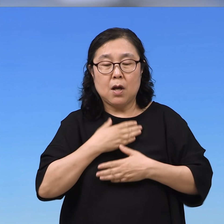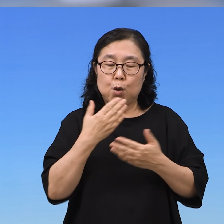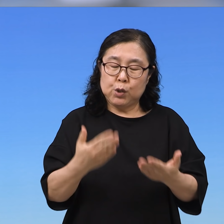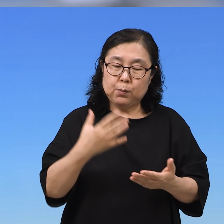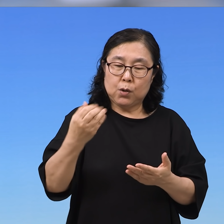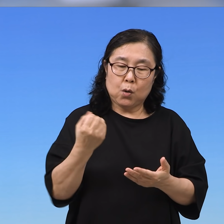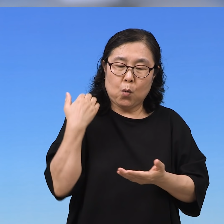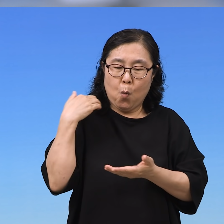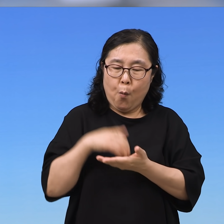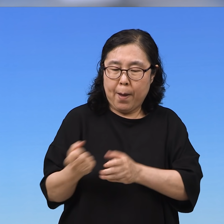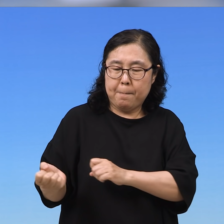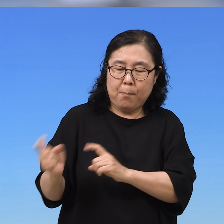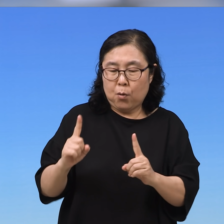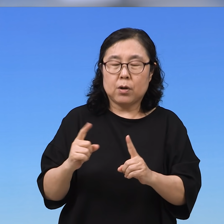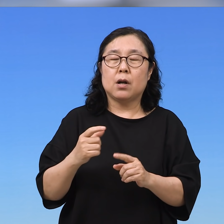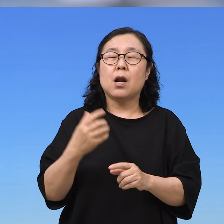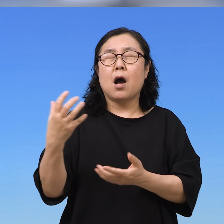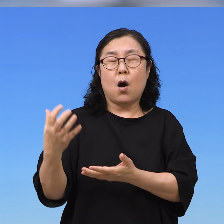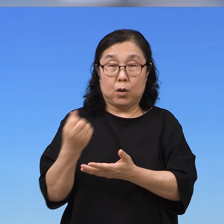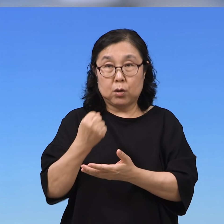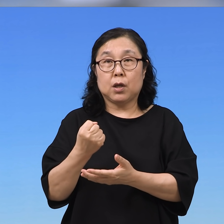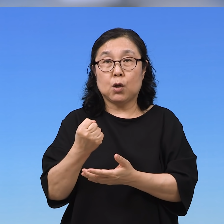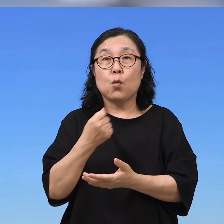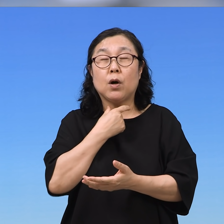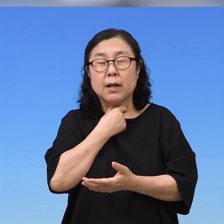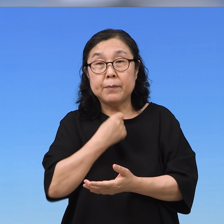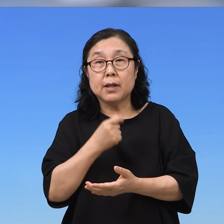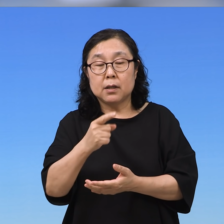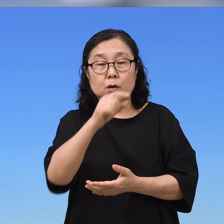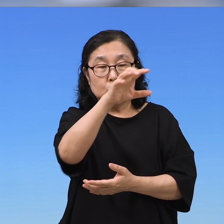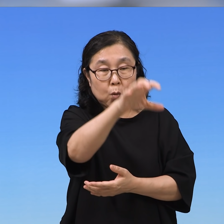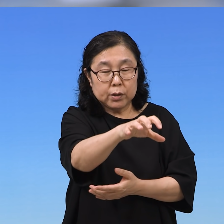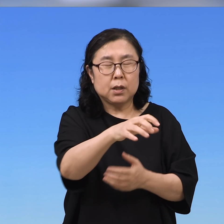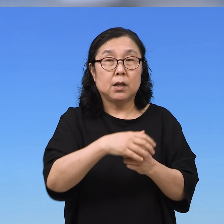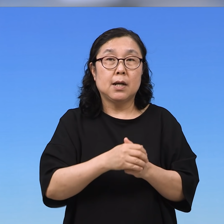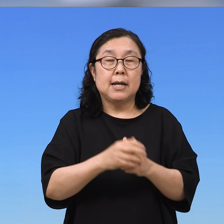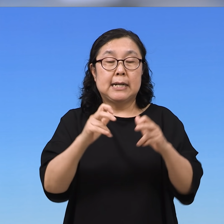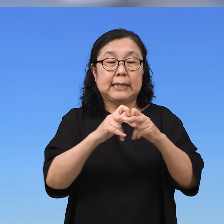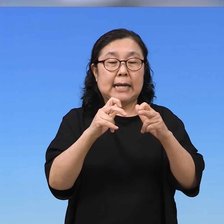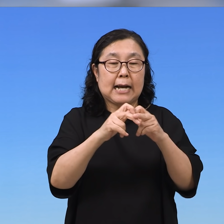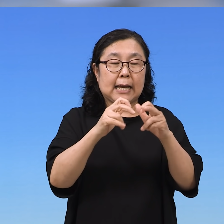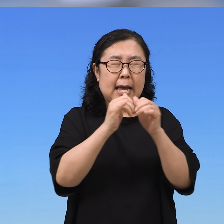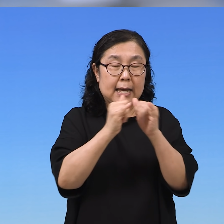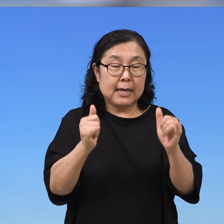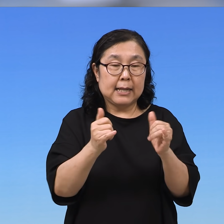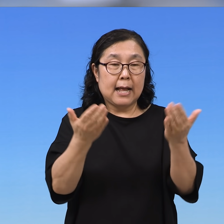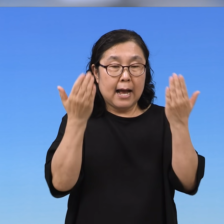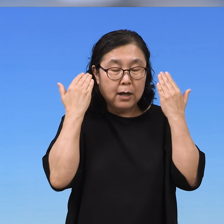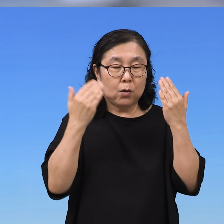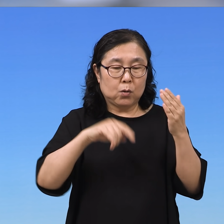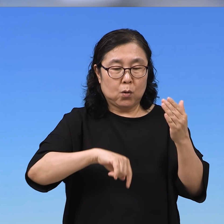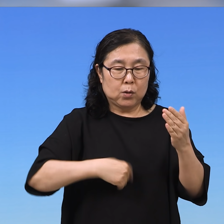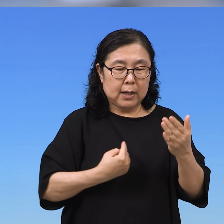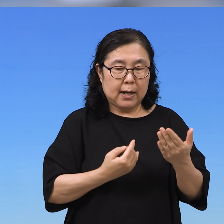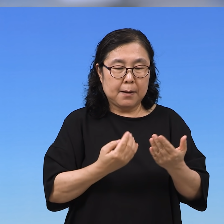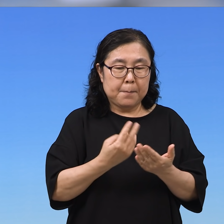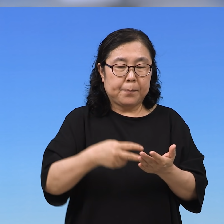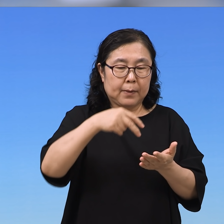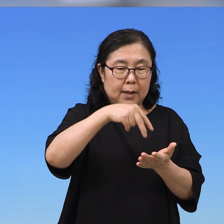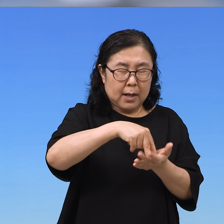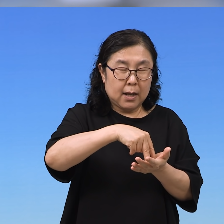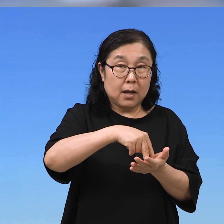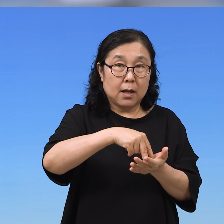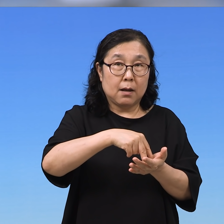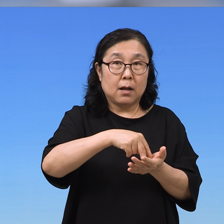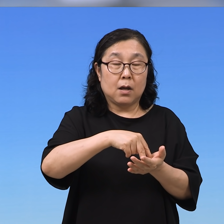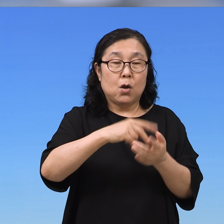그들이 쉼을 얻고 회복을 얻고 그리고 또 그 공간을 장애인 학교 혹은 미자리 교회에서